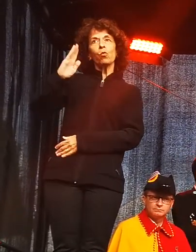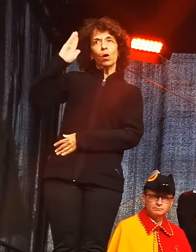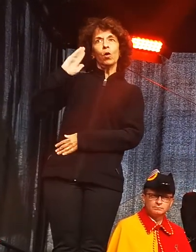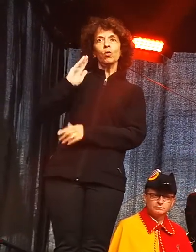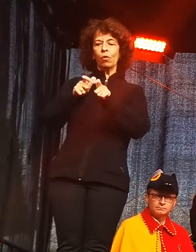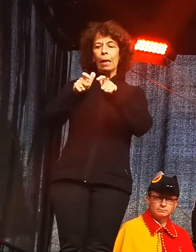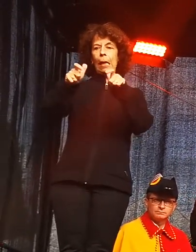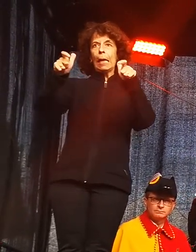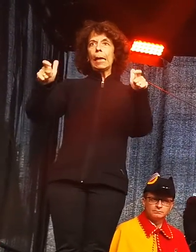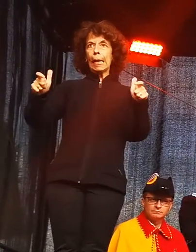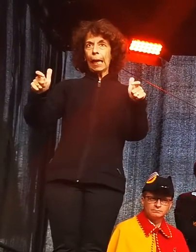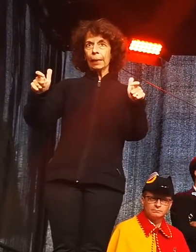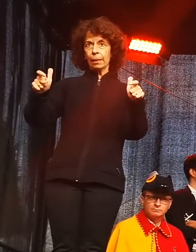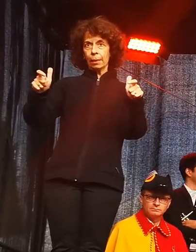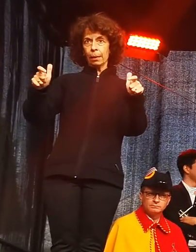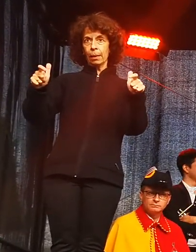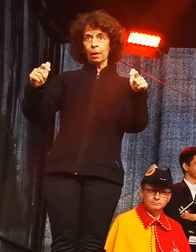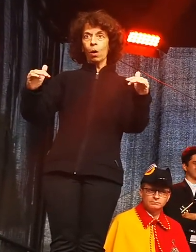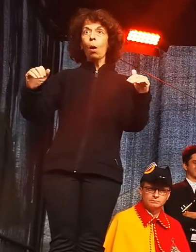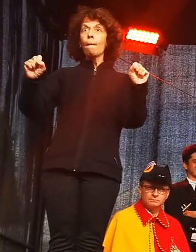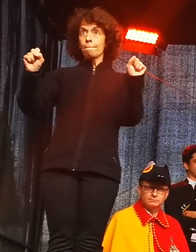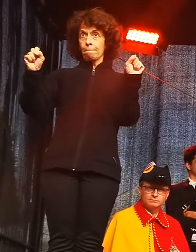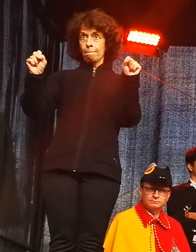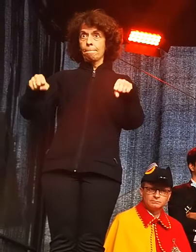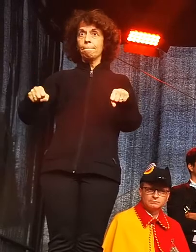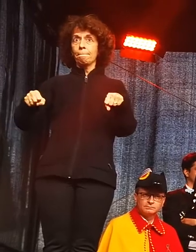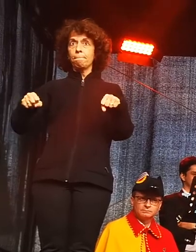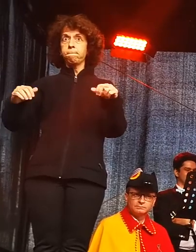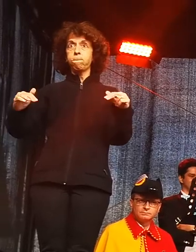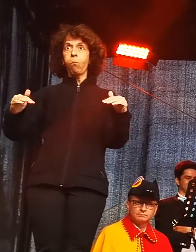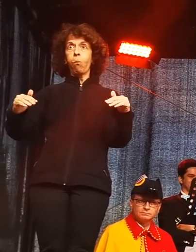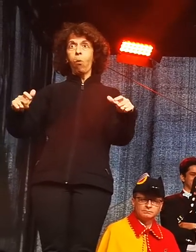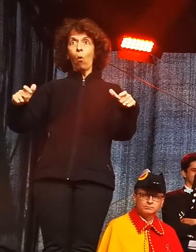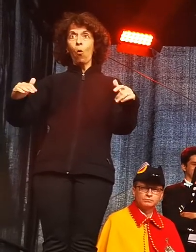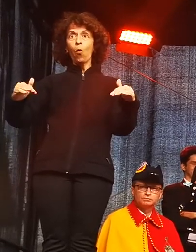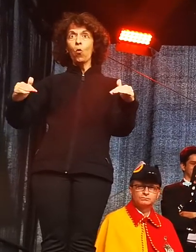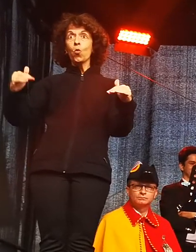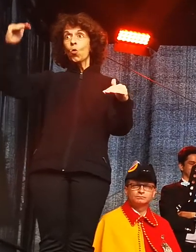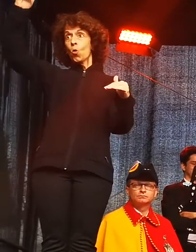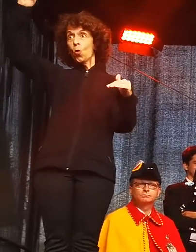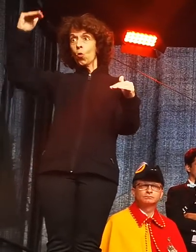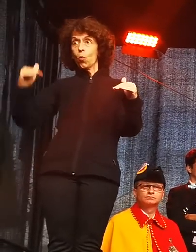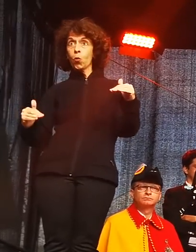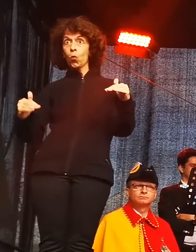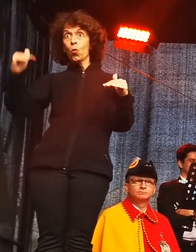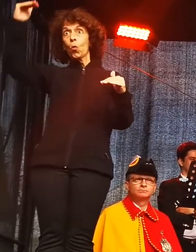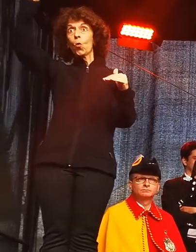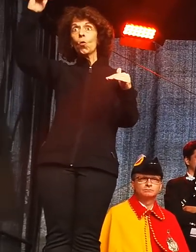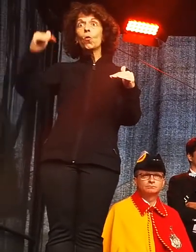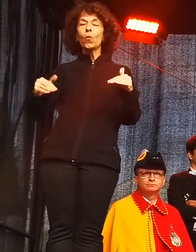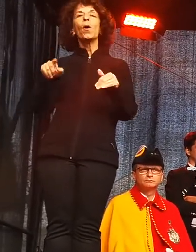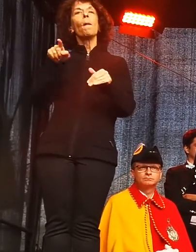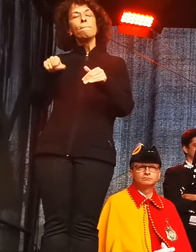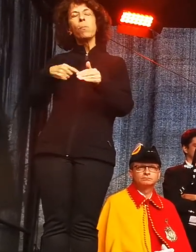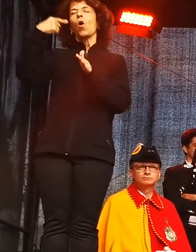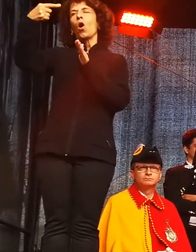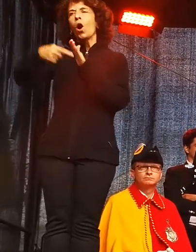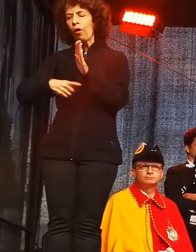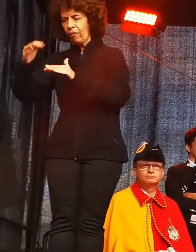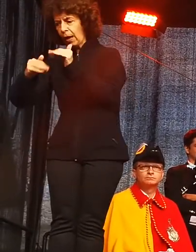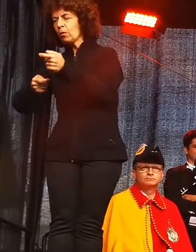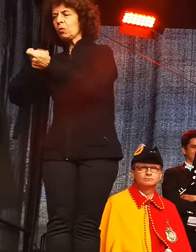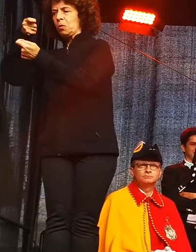le lac pouvait varier, la hauteur du lac pouvait varier de façon vraiment considérable. Et ils étaient capables de